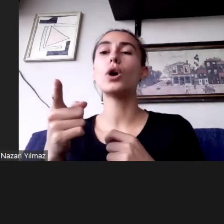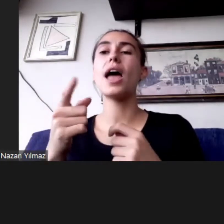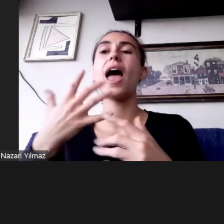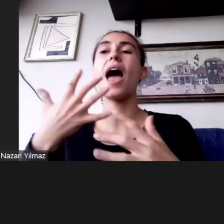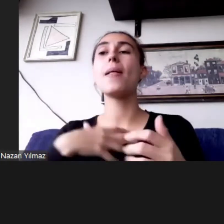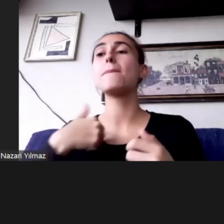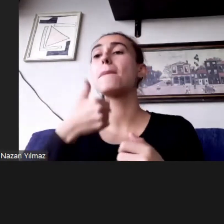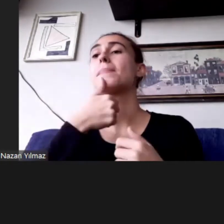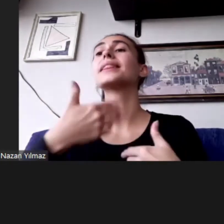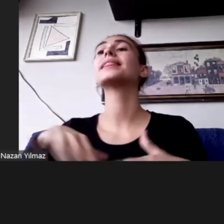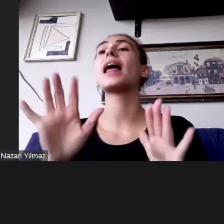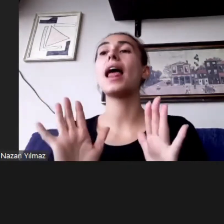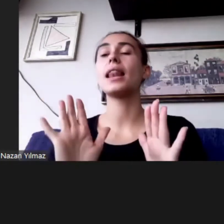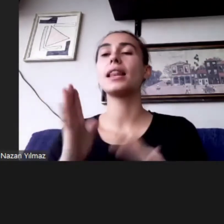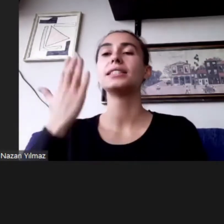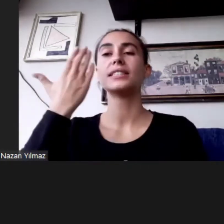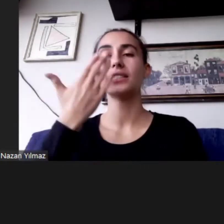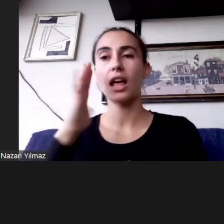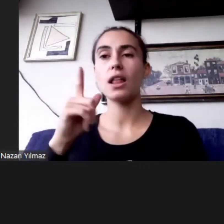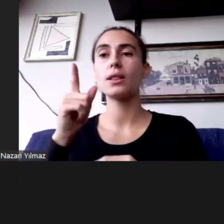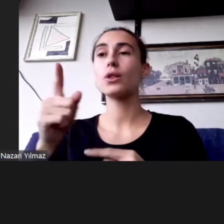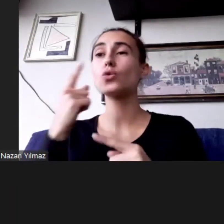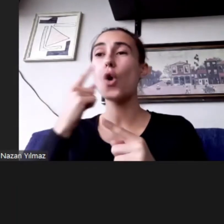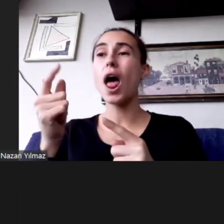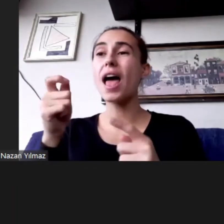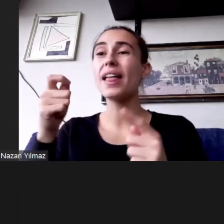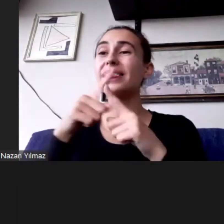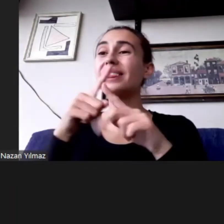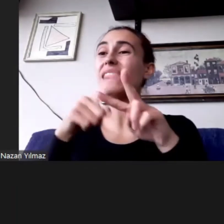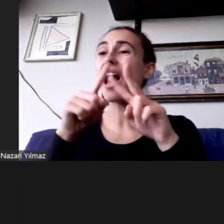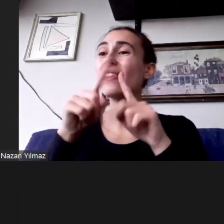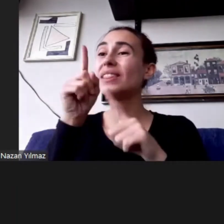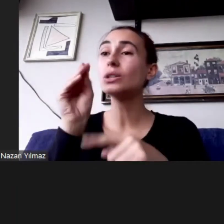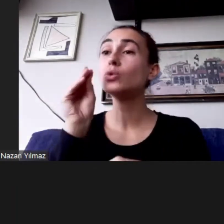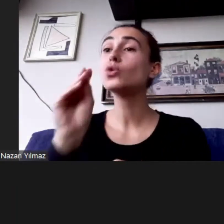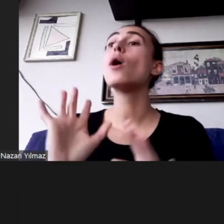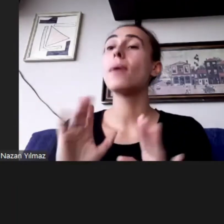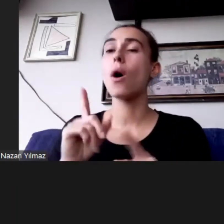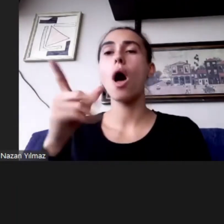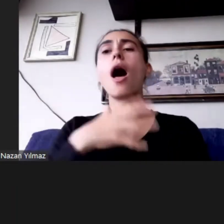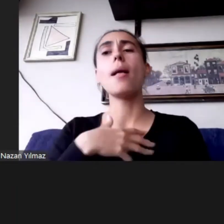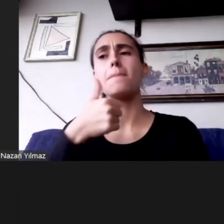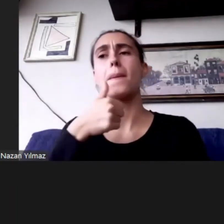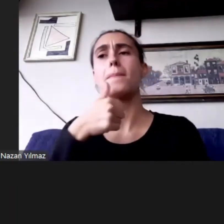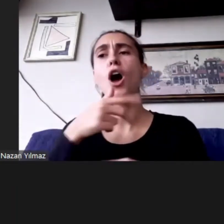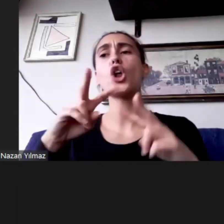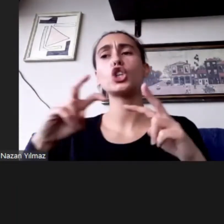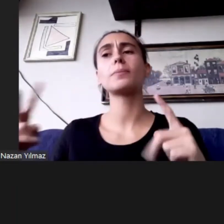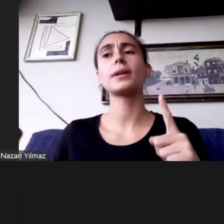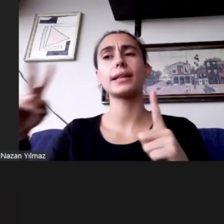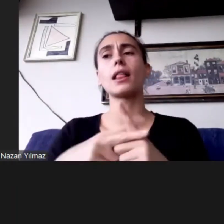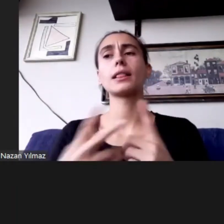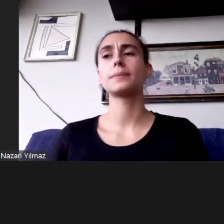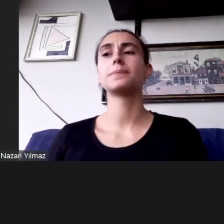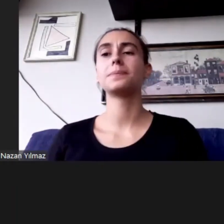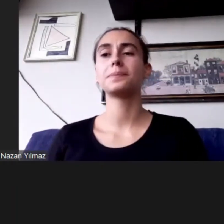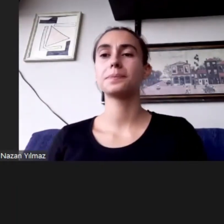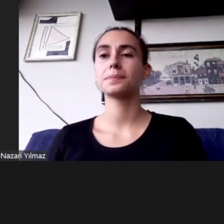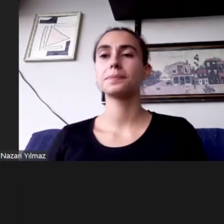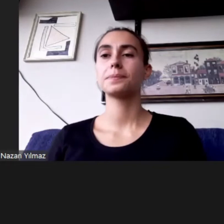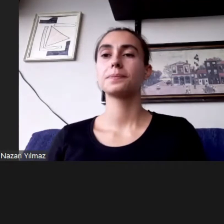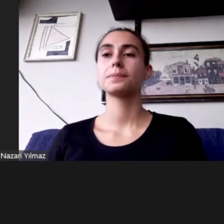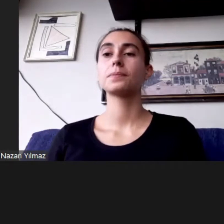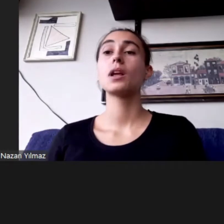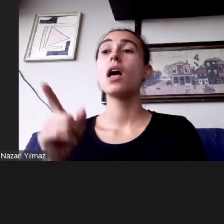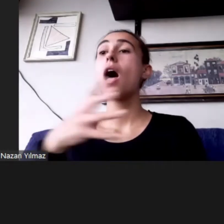ebeveynleri değil, aynı zamanda herhangi bir tanısı bulunmayan çocukların ebeveynleri de araştırmamıza dahildi. Tanısı